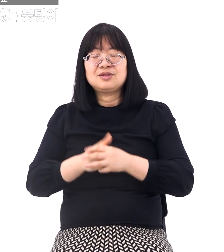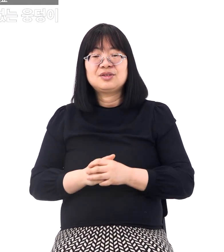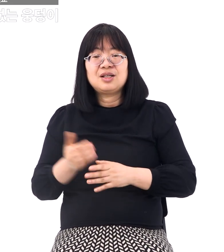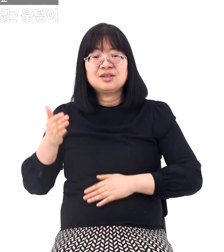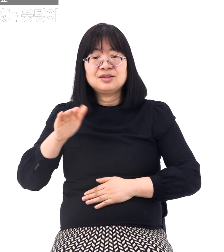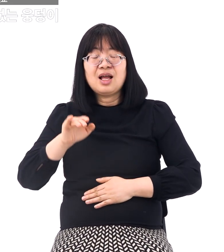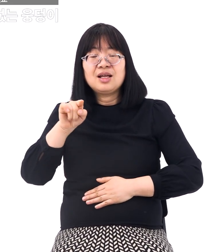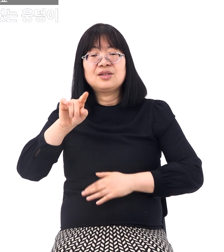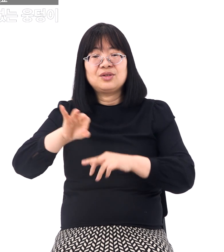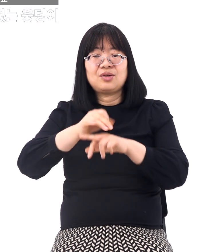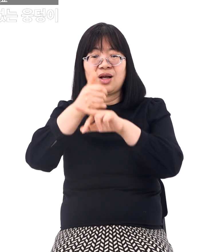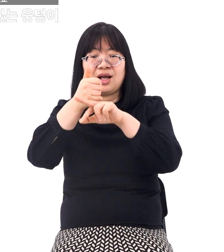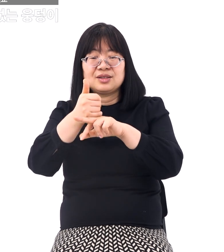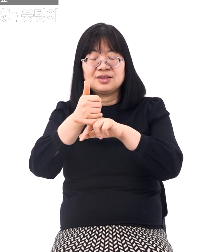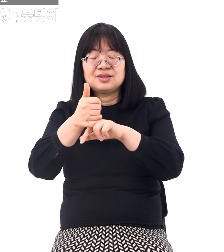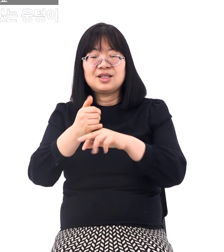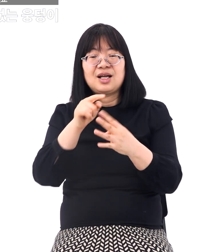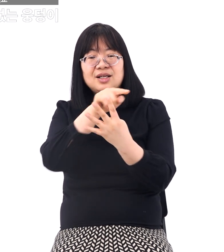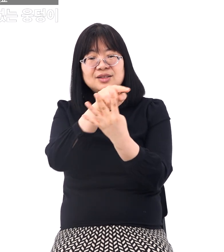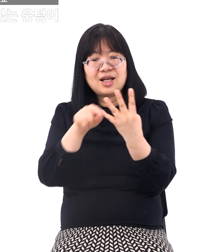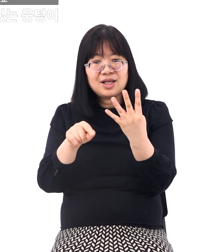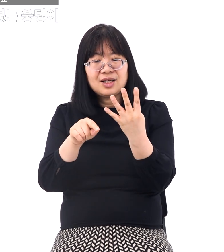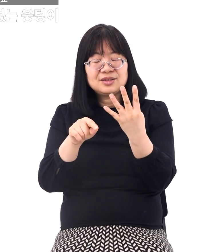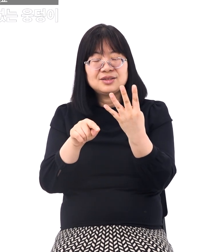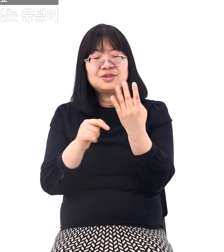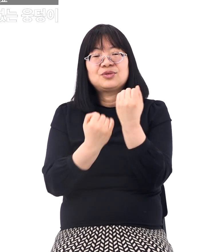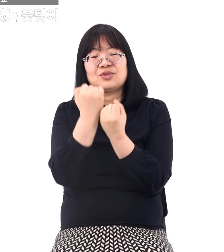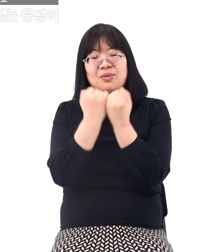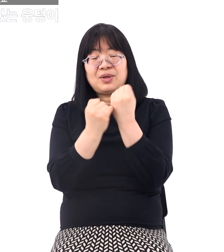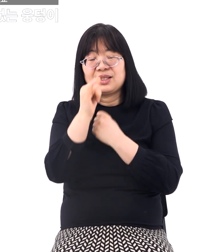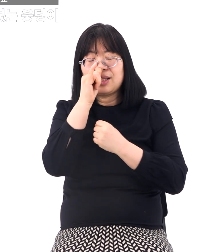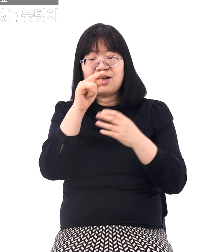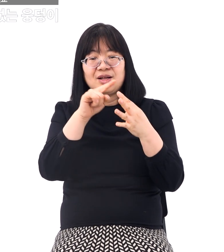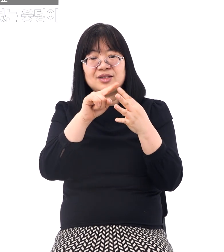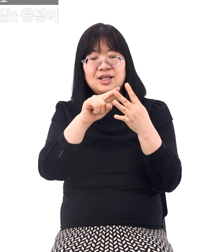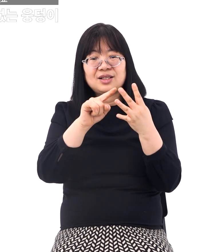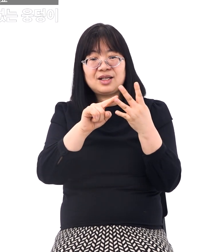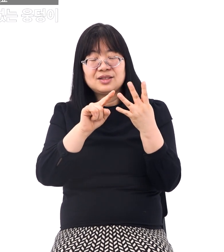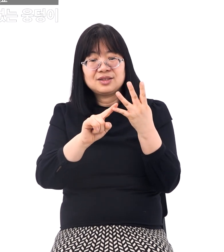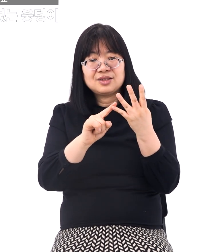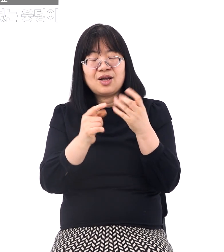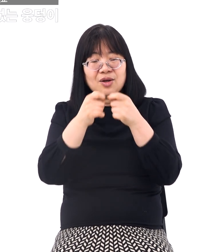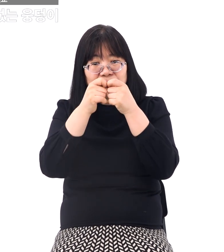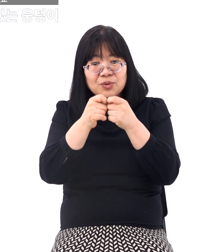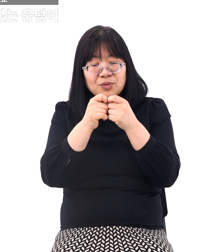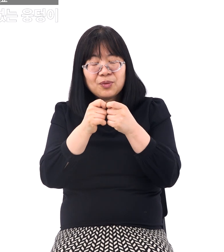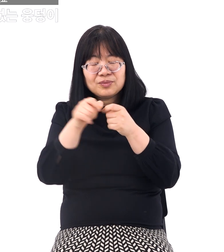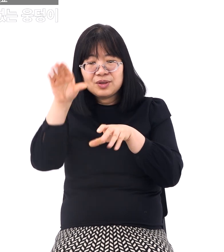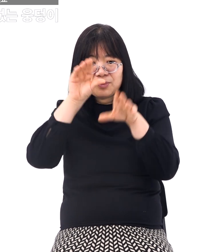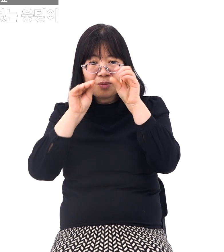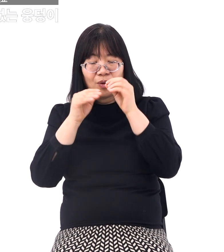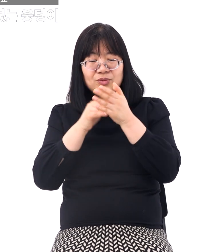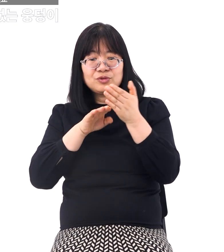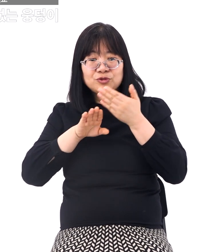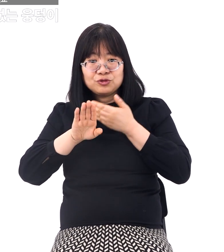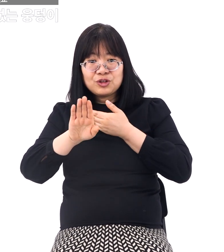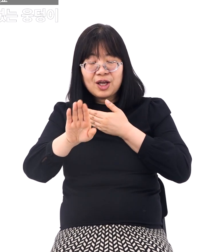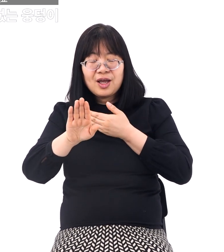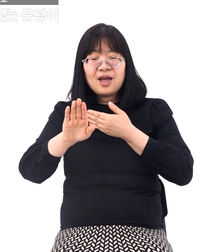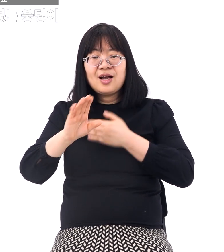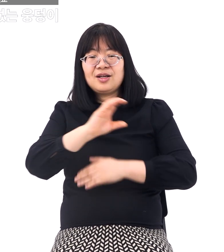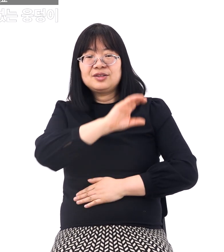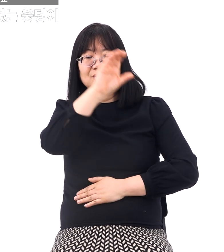이 왕을 네 가지로 묘사했어요. 네 가지 설명을 꼼꼼히 들어야 우리